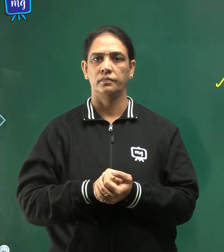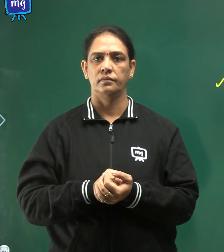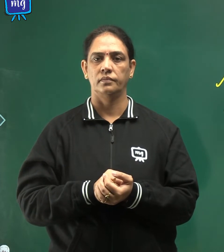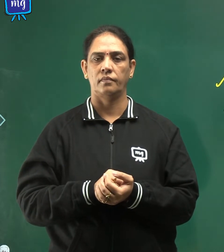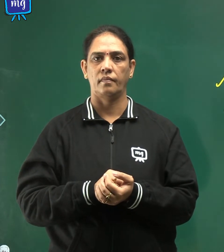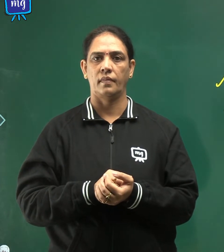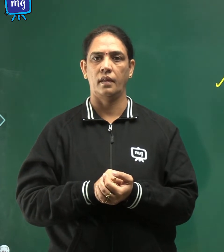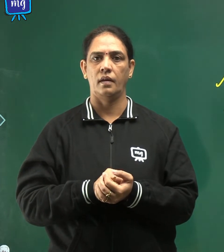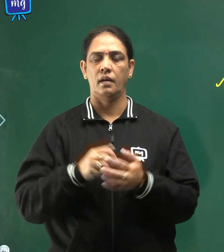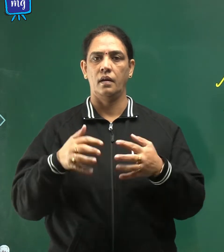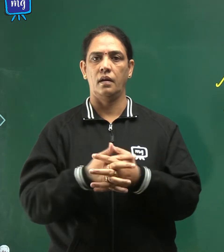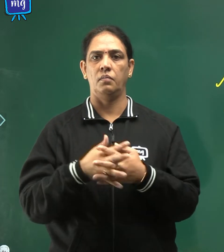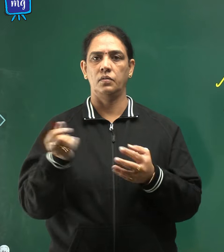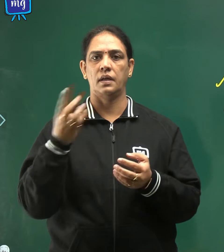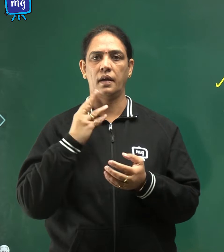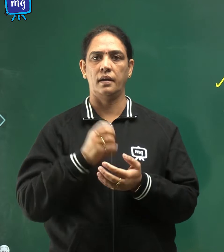पूर्ण वर्ग संख्याएं